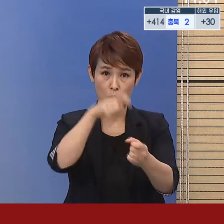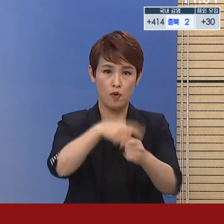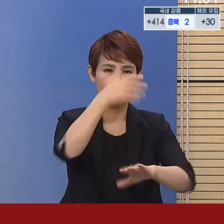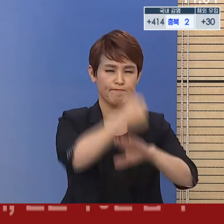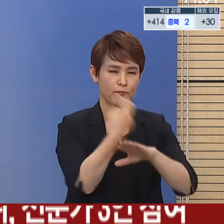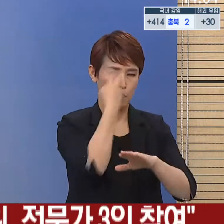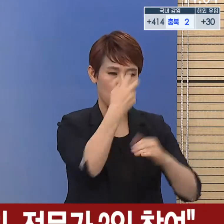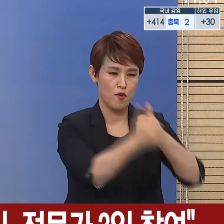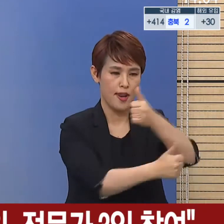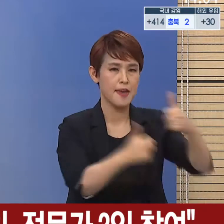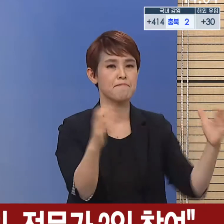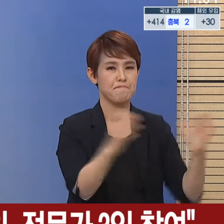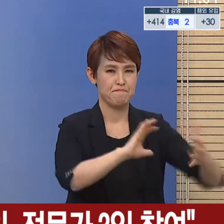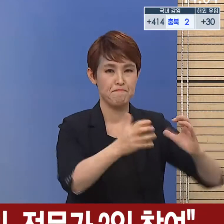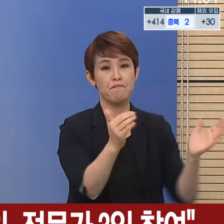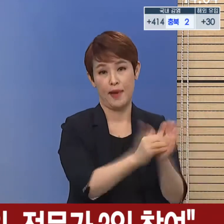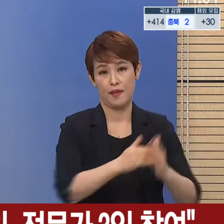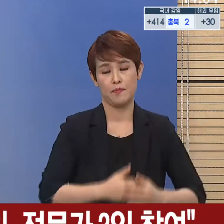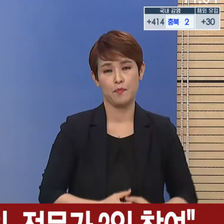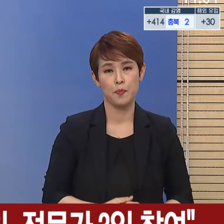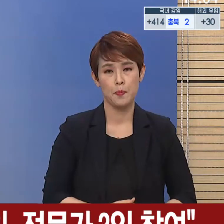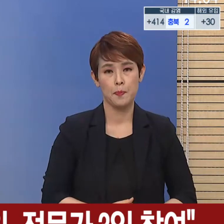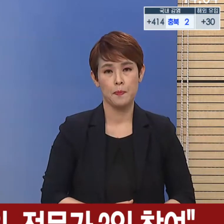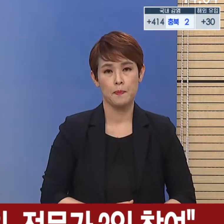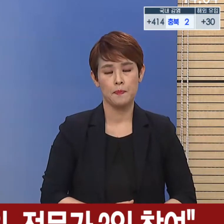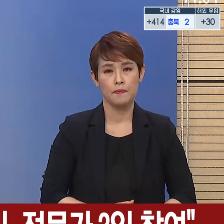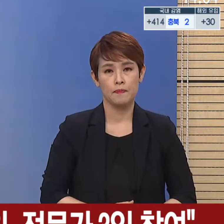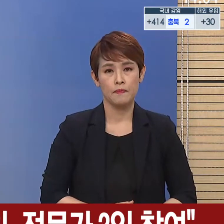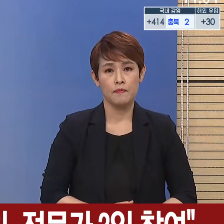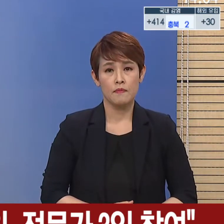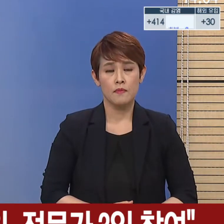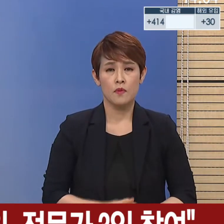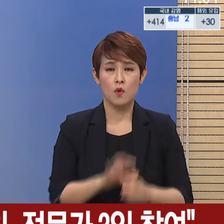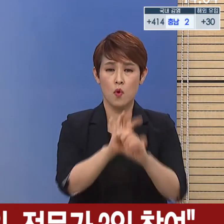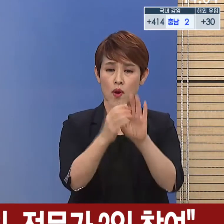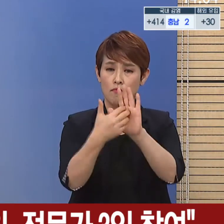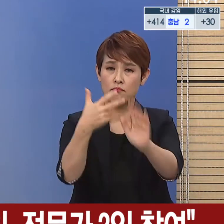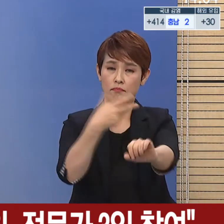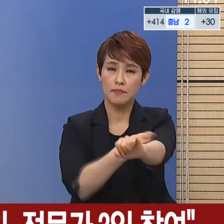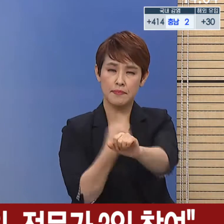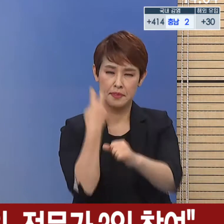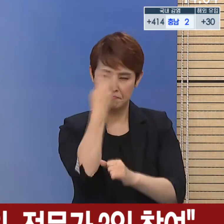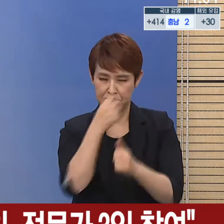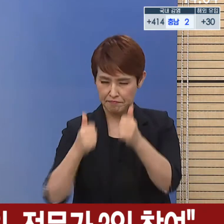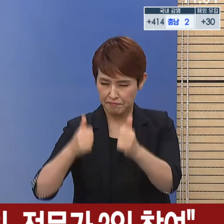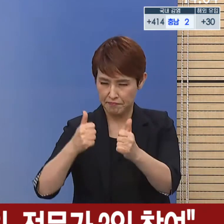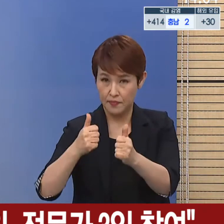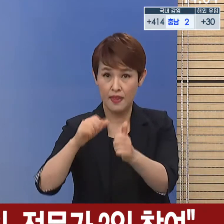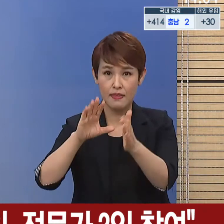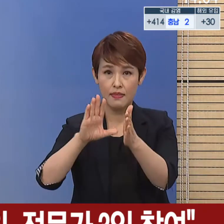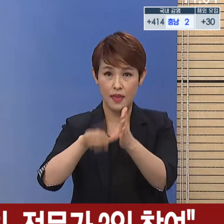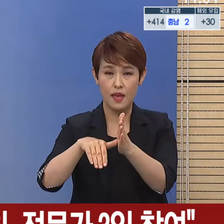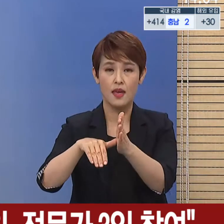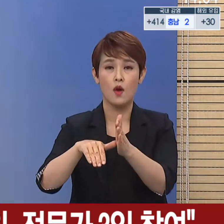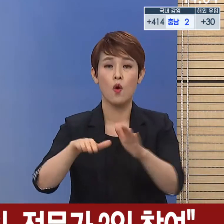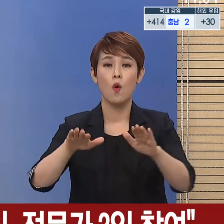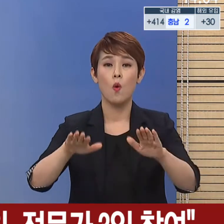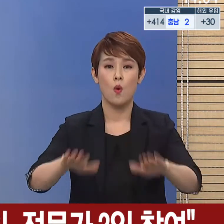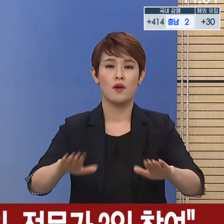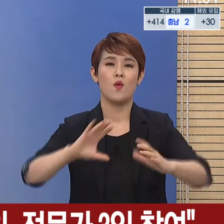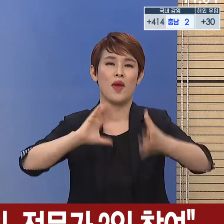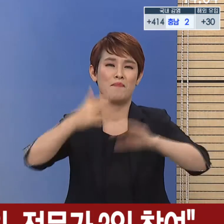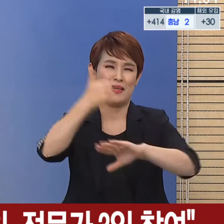최종 점검위원회를 개최하였습니다. 코로나19 백신 허가 심사 과정의 마지막 단계인